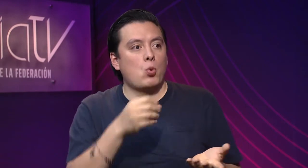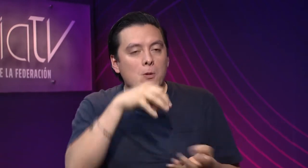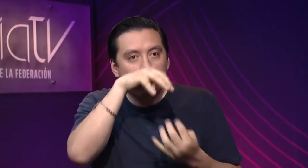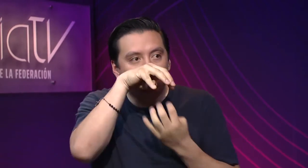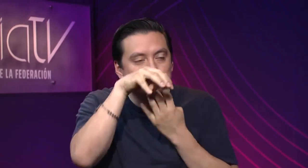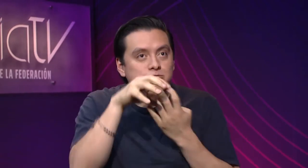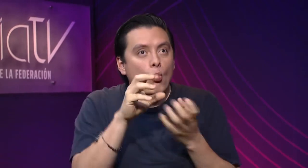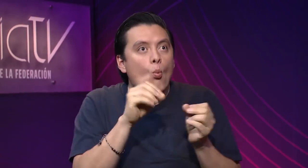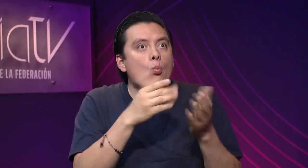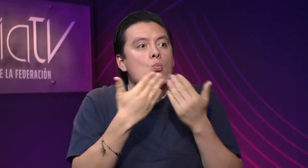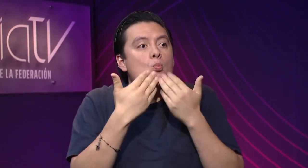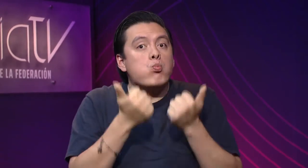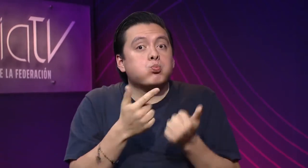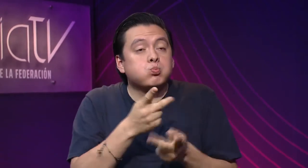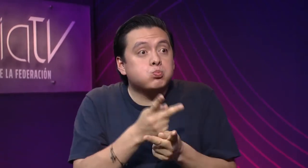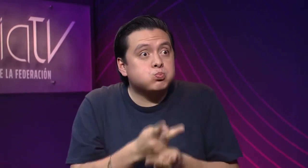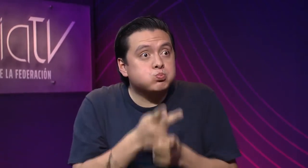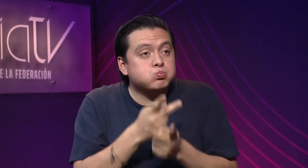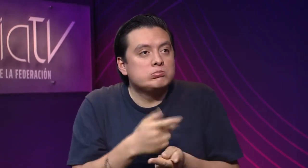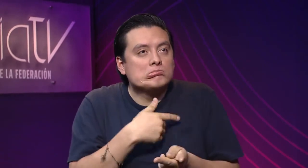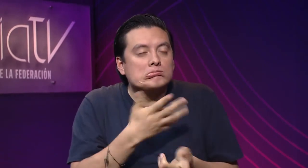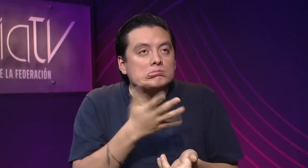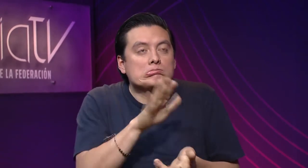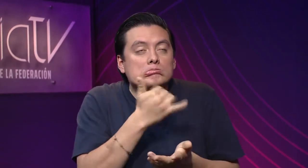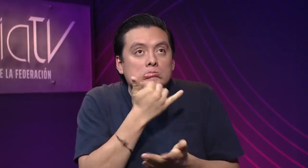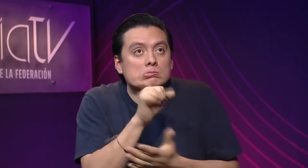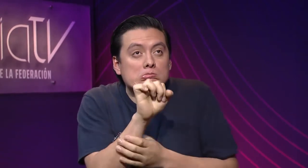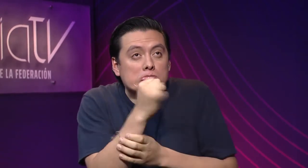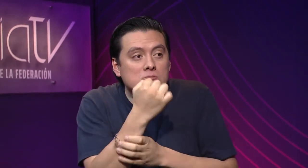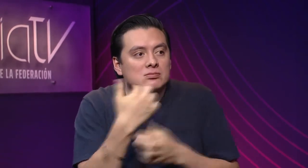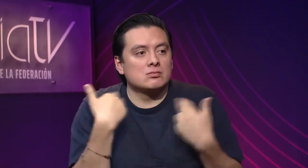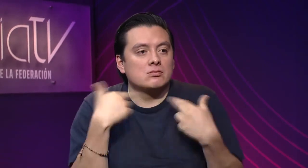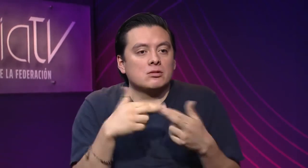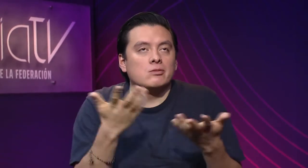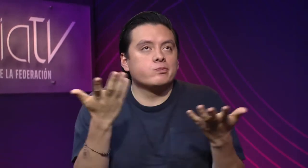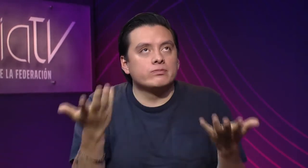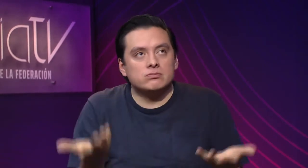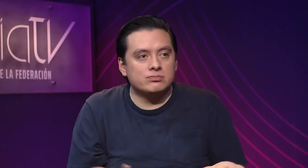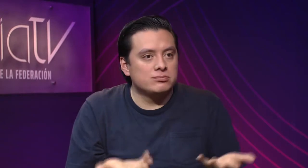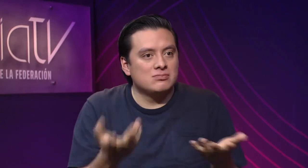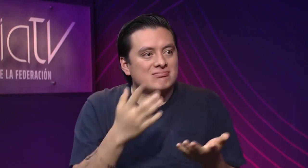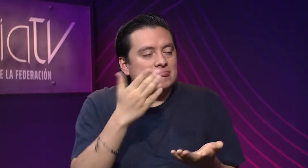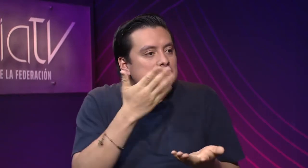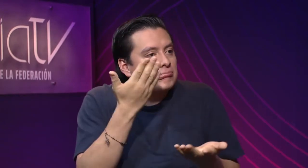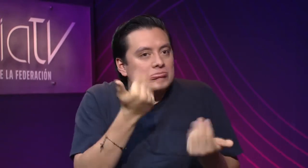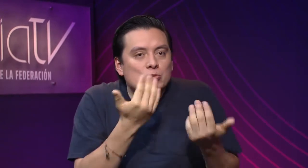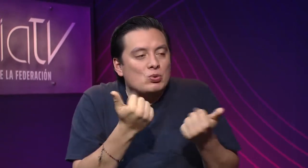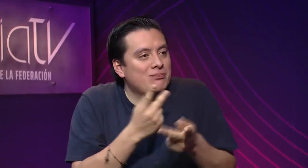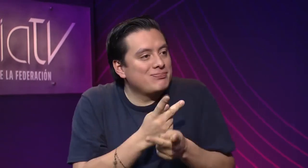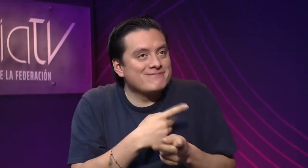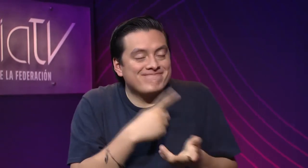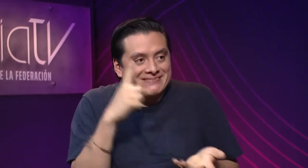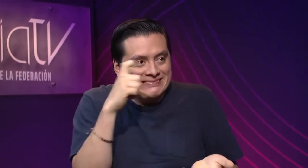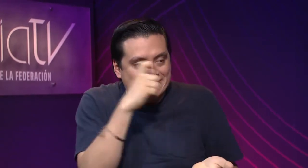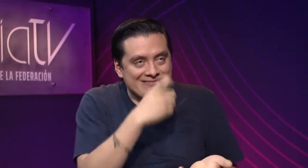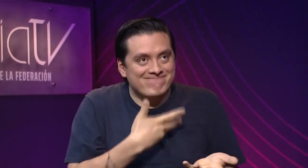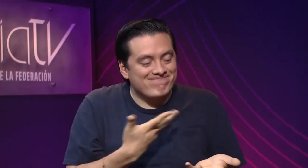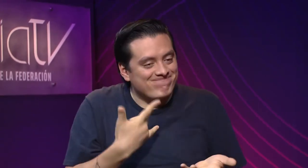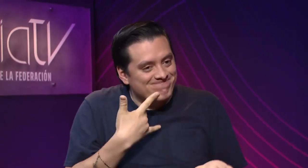trataba de leerles los labios y bueno, algunos pues no movían muy bien la boca o traían bigote y era imposible seguir lo que estaba